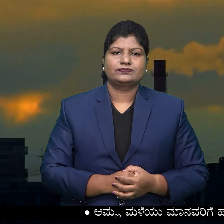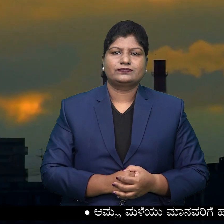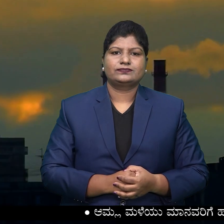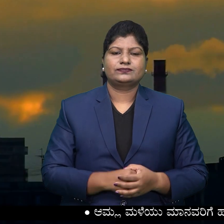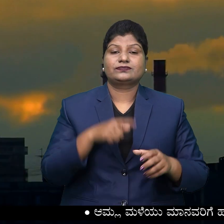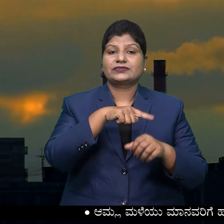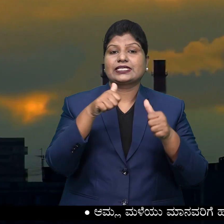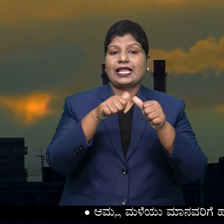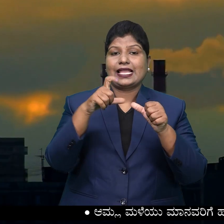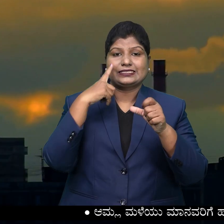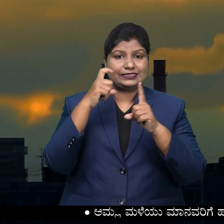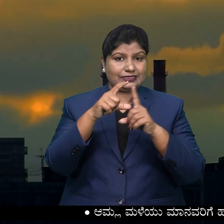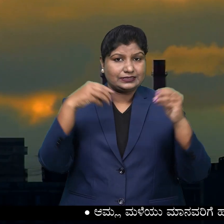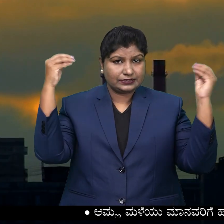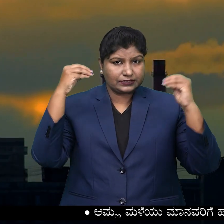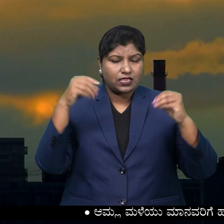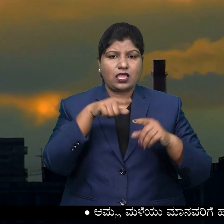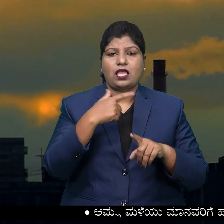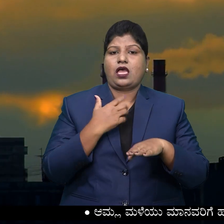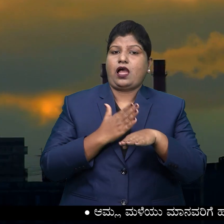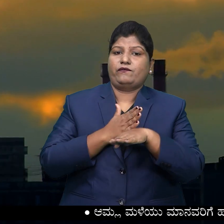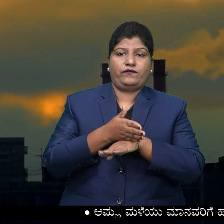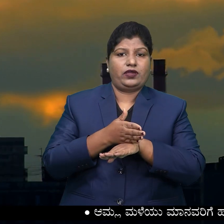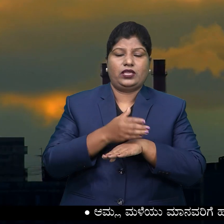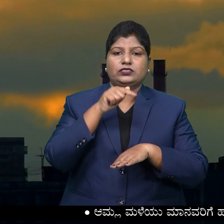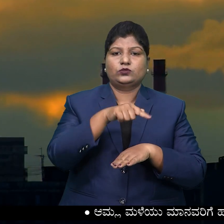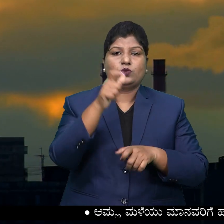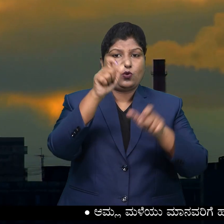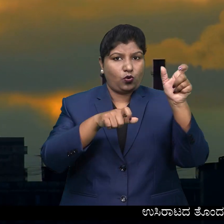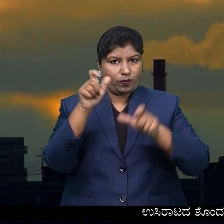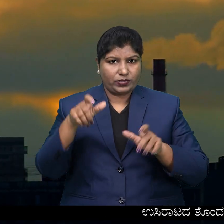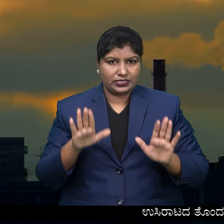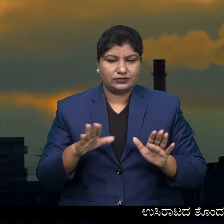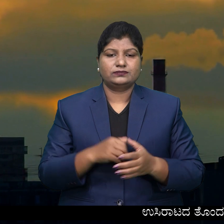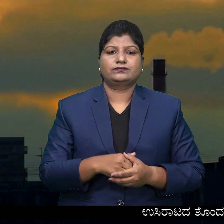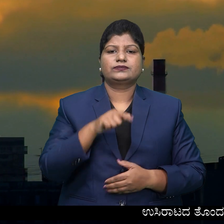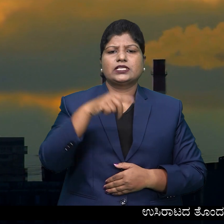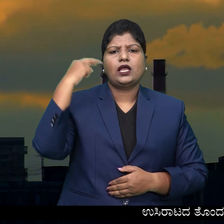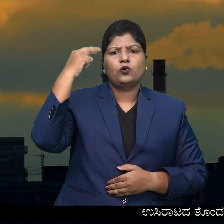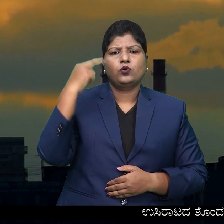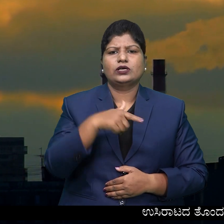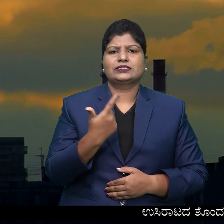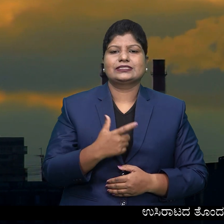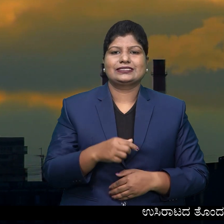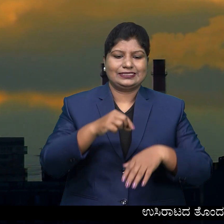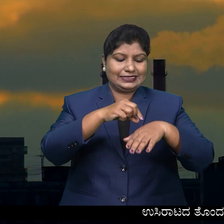ಆಮ್ಲ ಮಳೆಯು ಮಾನವರಿಗೆ ಹಾನಿಕಾರಕವಾಗಿದ್ದು ಚರ್ಮದ ಅಲರ್ಜಿ ಮತ್ತು ಉಸಿರಾಟದ ತೊಂದರೆಗಳನ್ನ ಉಂಟುಮಾಡುತ್ತೆ.